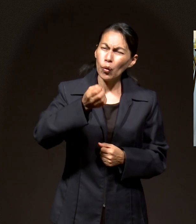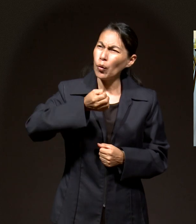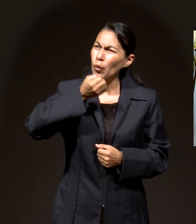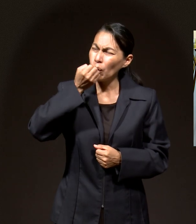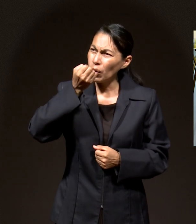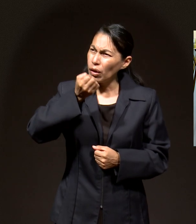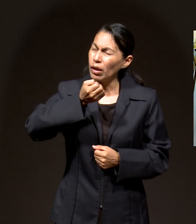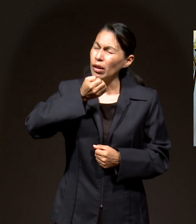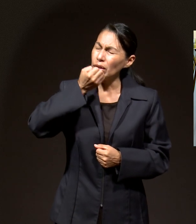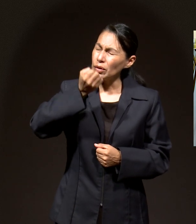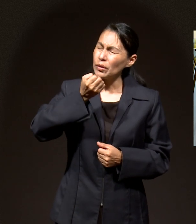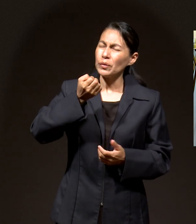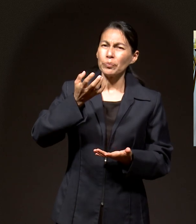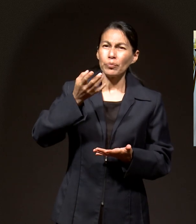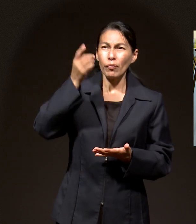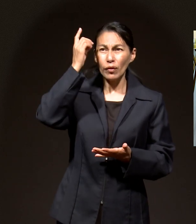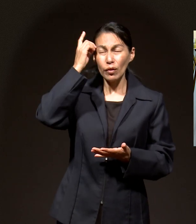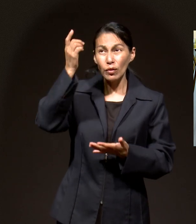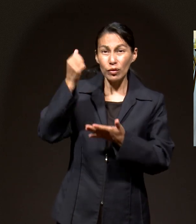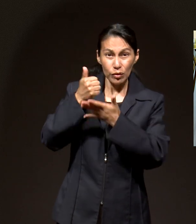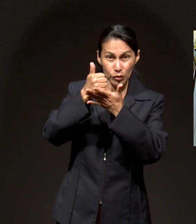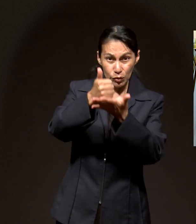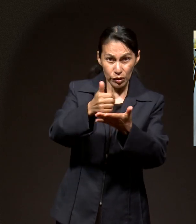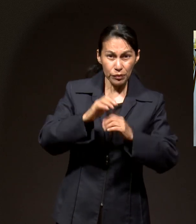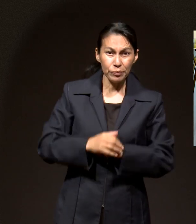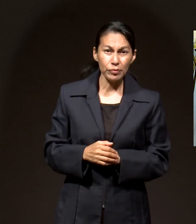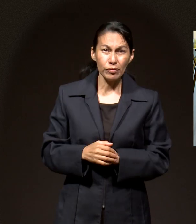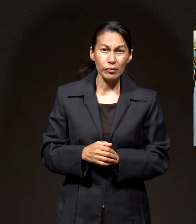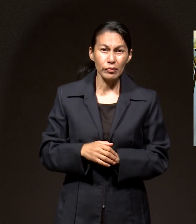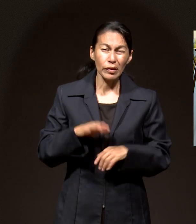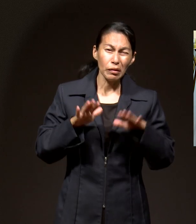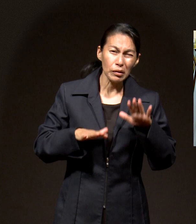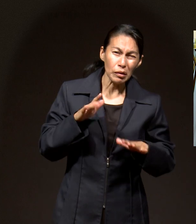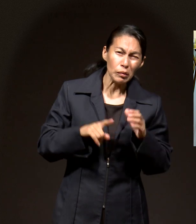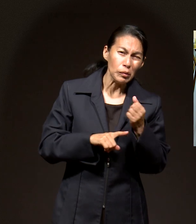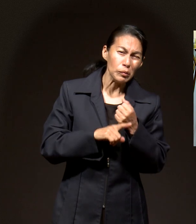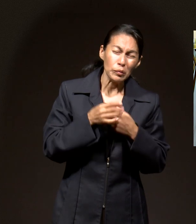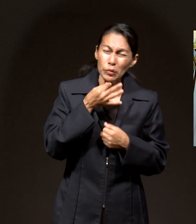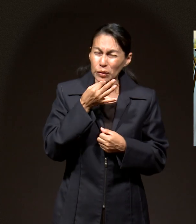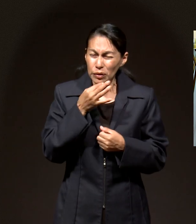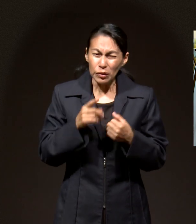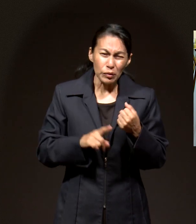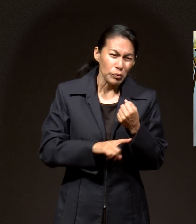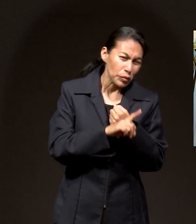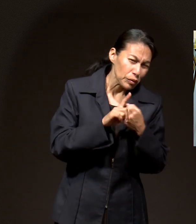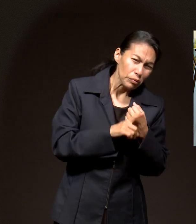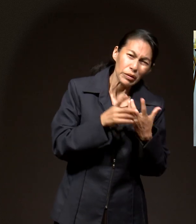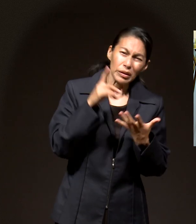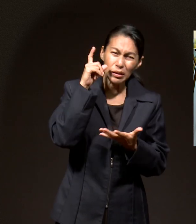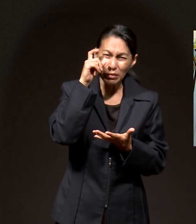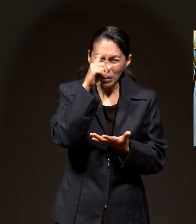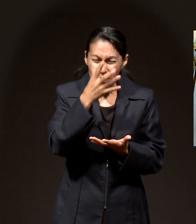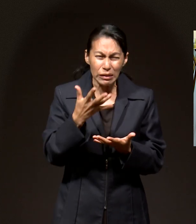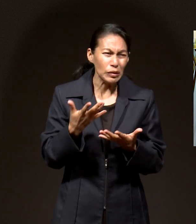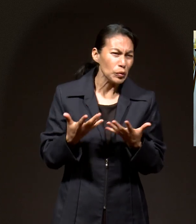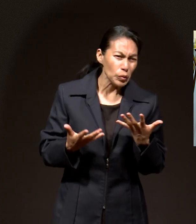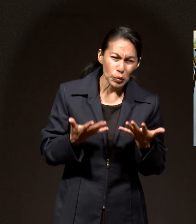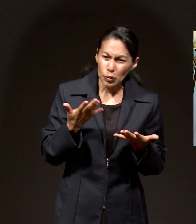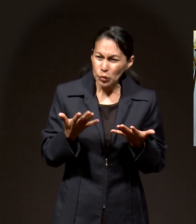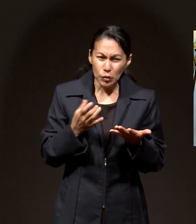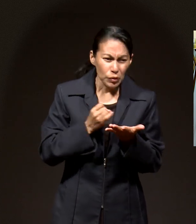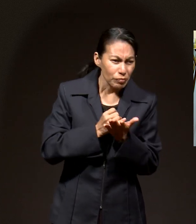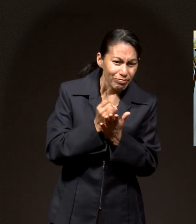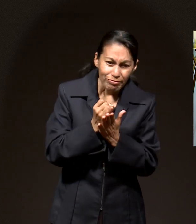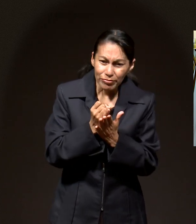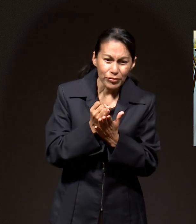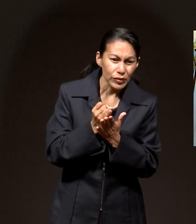Dios para decisiones difíciles que tienes que confrontar en la vida? Hubo alguien que